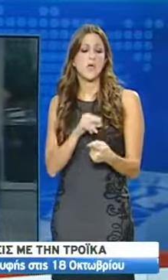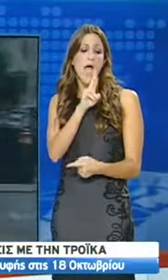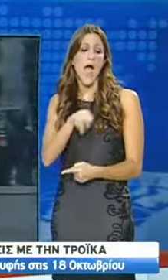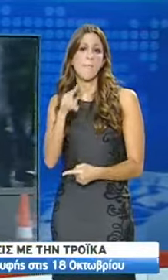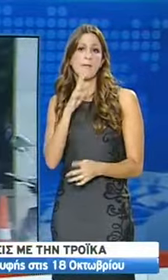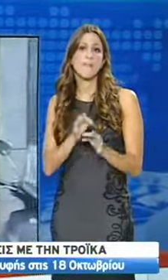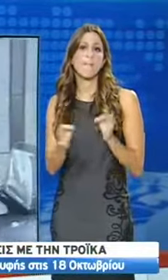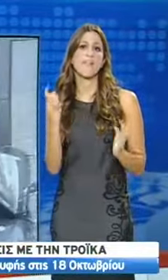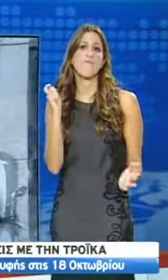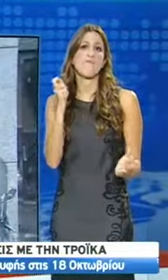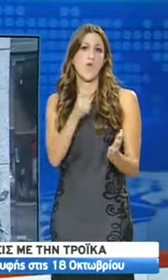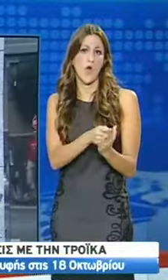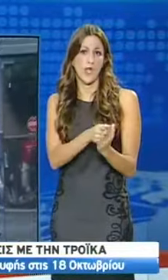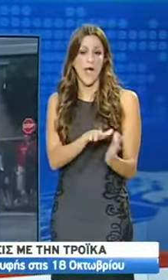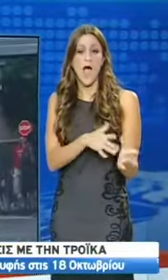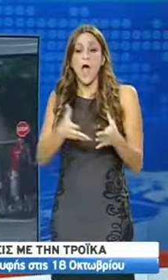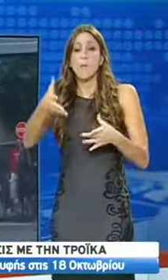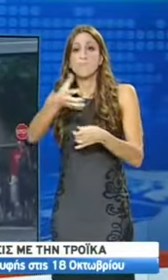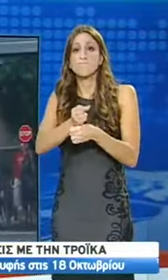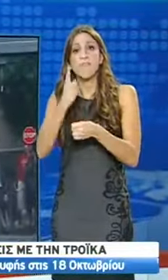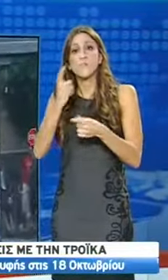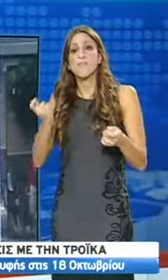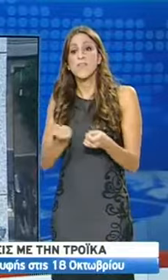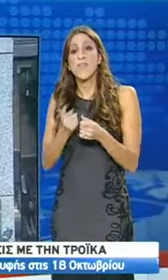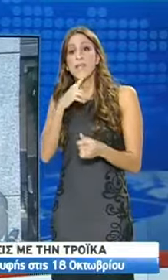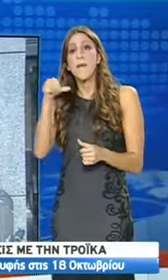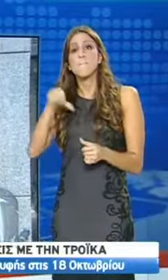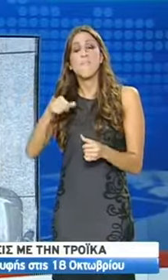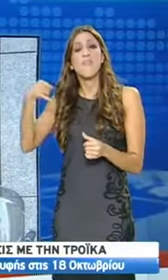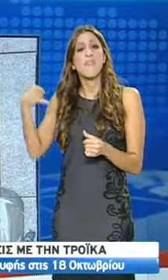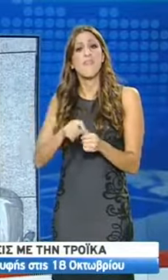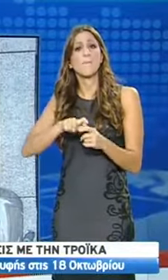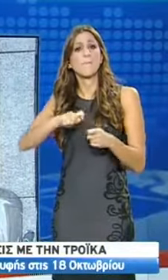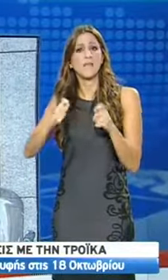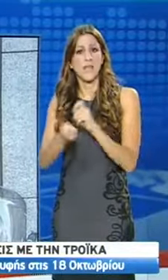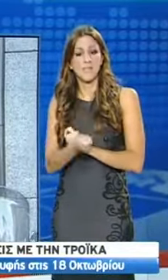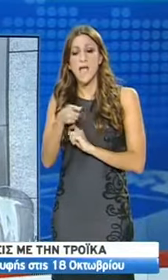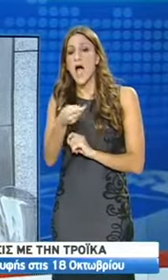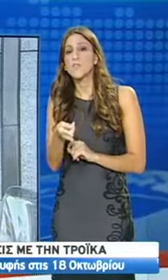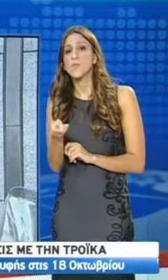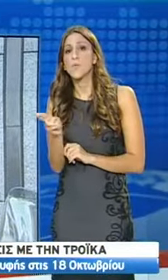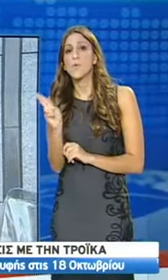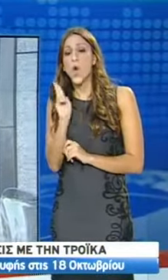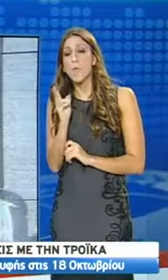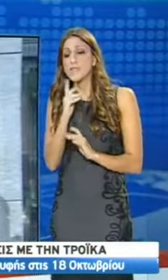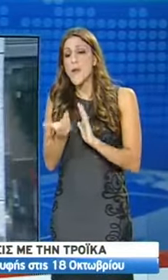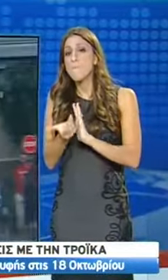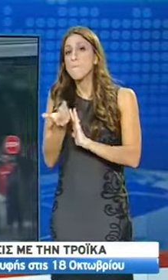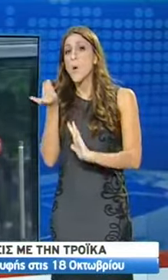σε εκκρεμότητα παραμένει η συμφωνία για τις διαρθρωτικές μεταρρυθμίσεις, οι περισσότερες από τις οποίες έχουν τεθεί ως προαπαιτούμενο για την